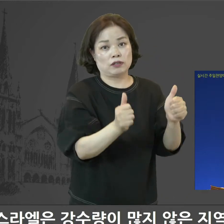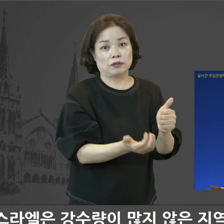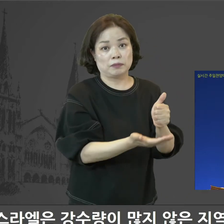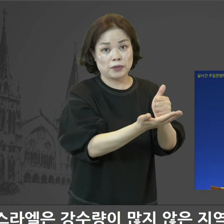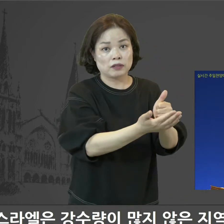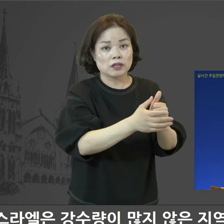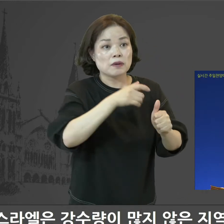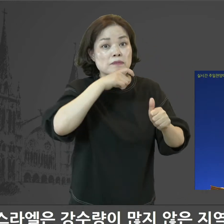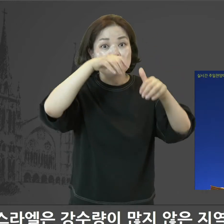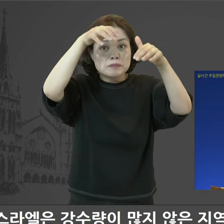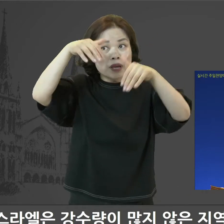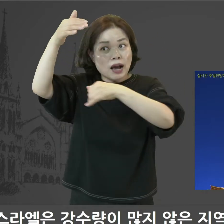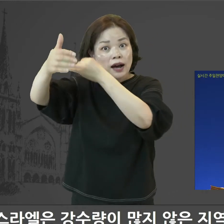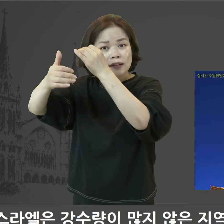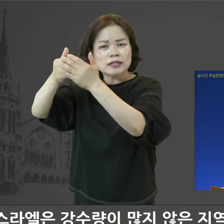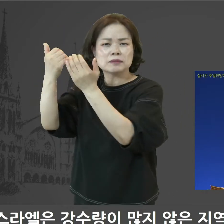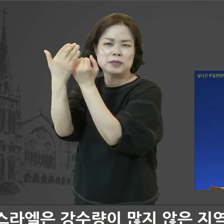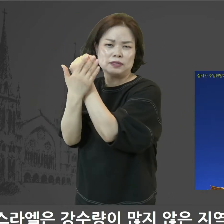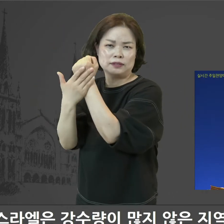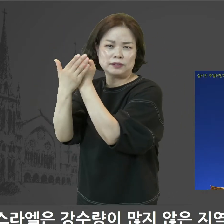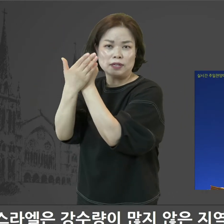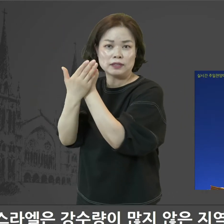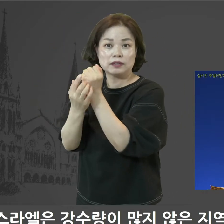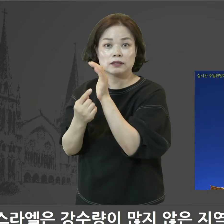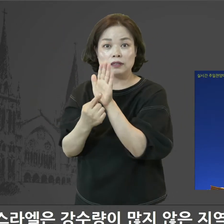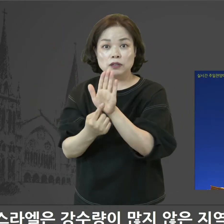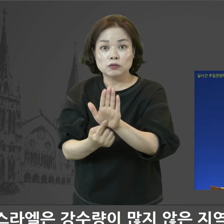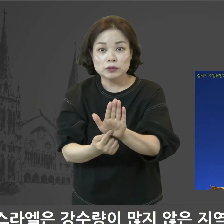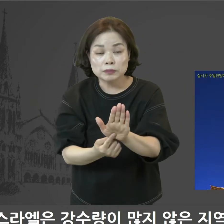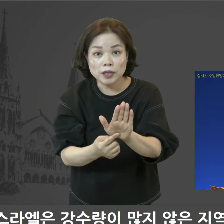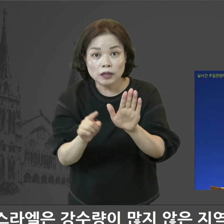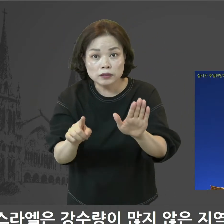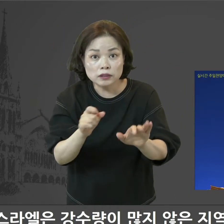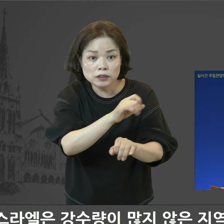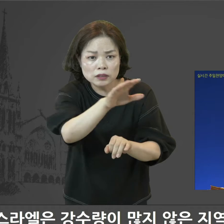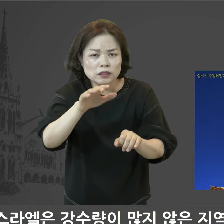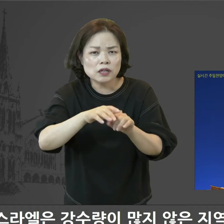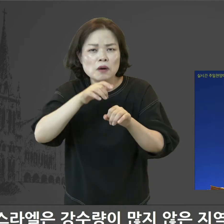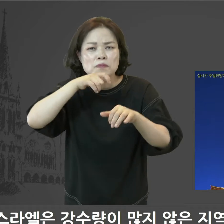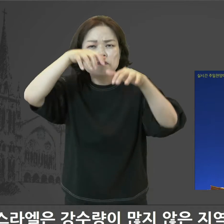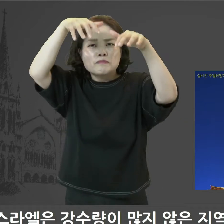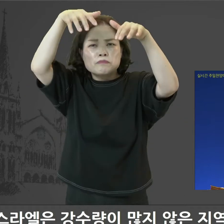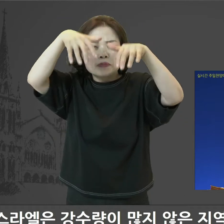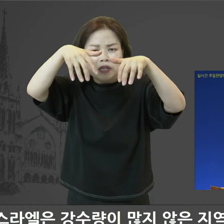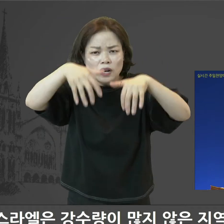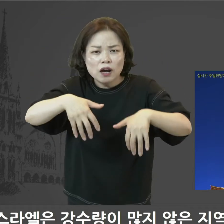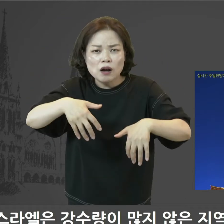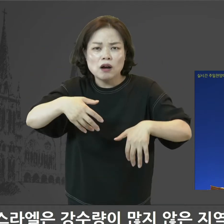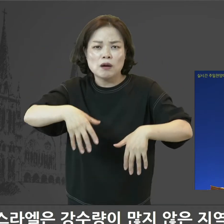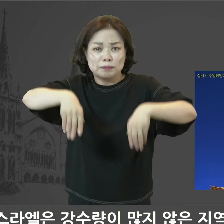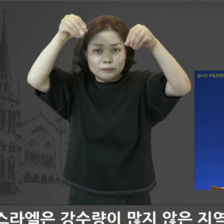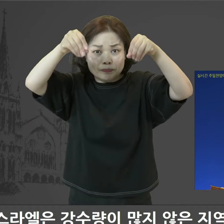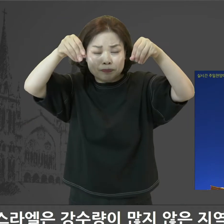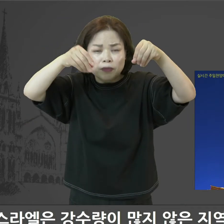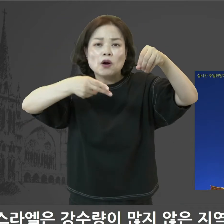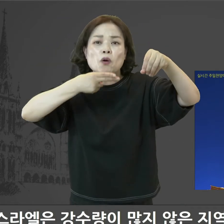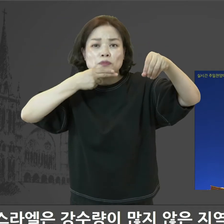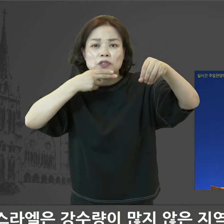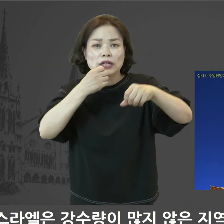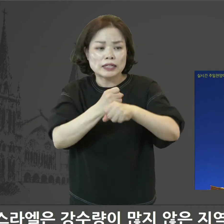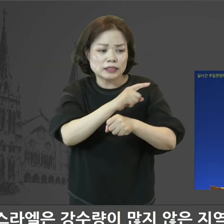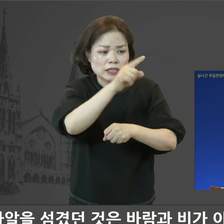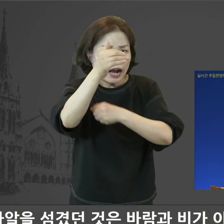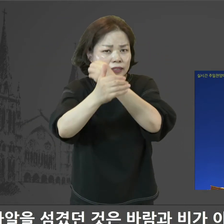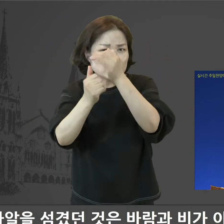여기서 비는 하나님의 은혜를 상징합니다. 그러니까 너희에게 비가 내리지 않을 것이다 라는 것은